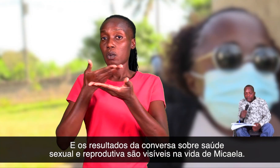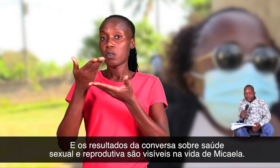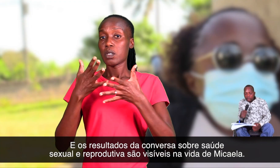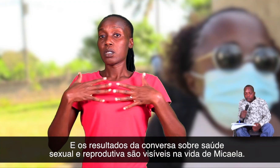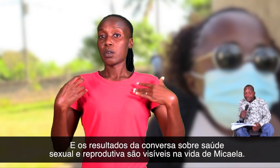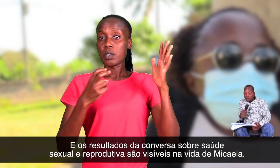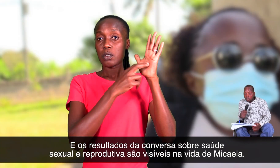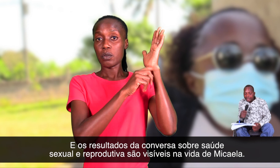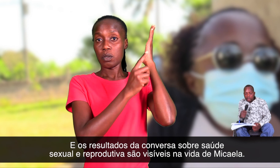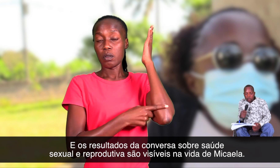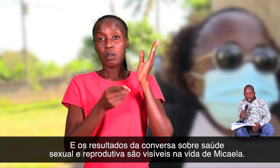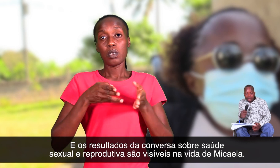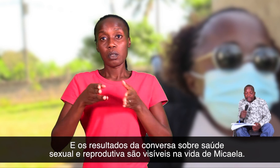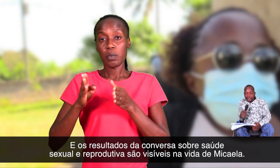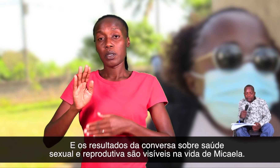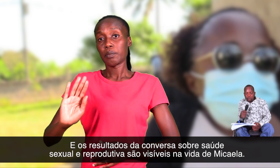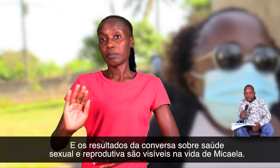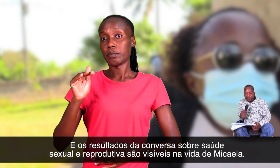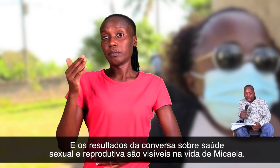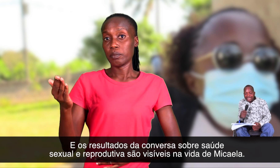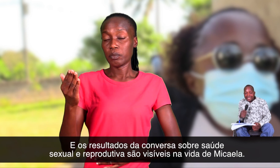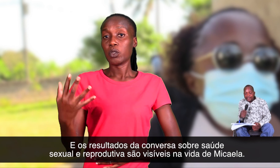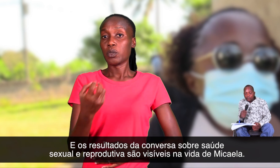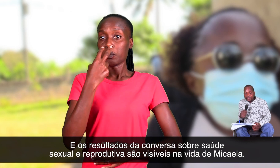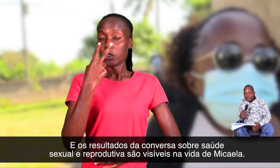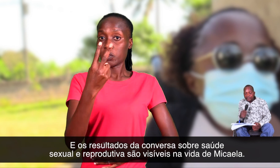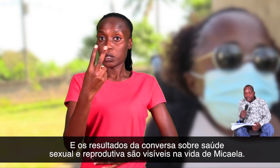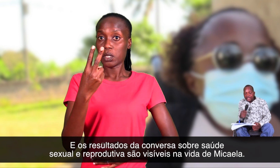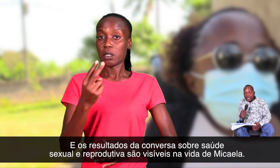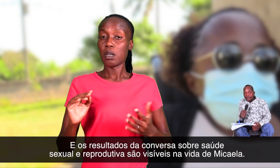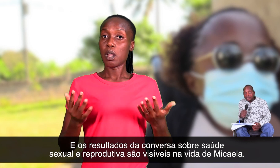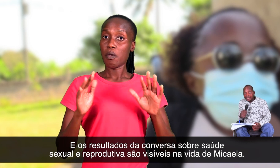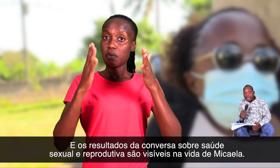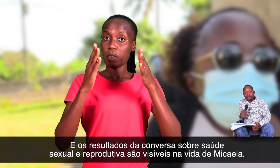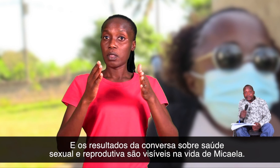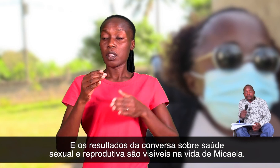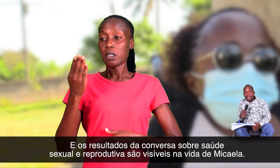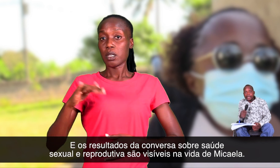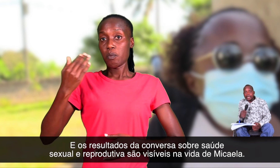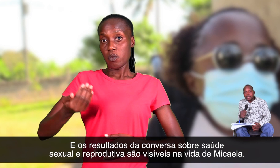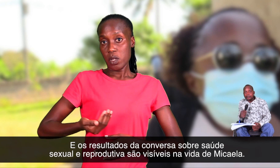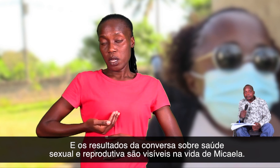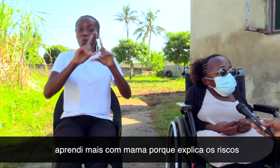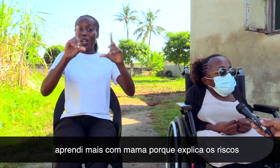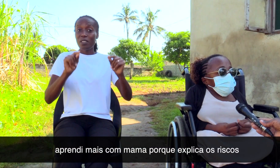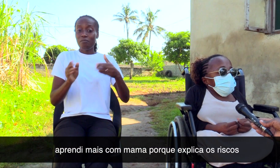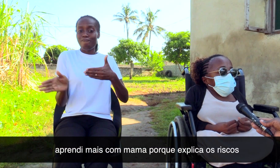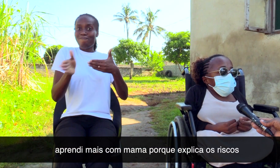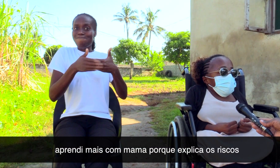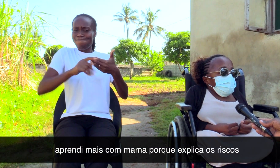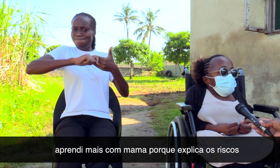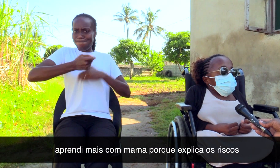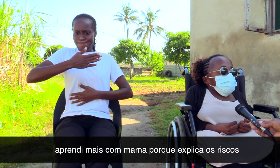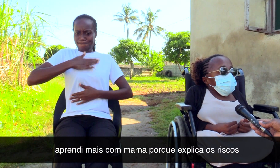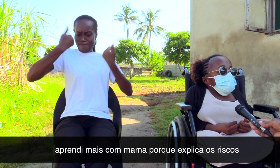da conversa sobre saúde sexual e reprodutiva são visíveis na vida de Micaela. Aprendi mais